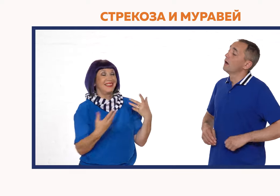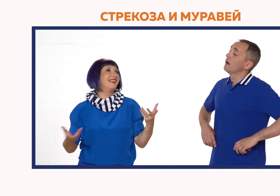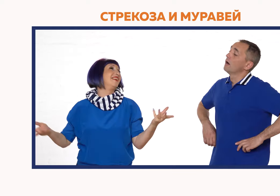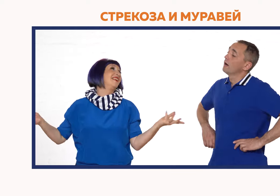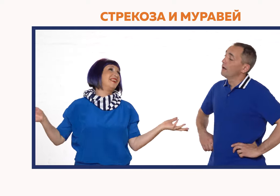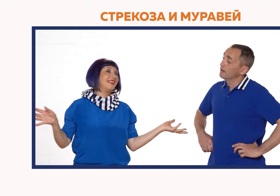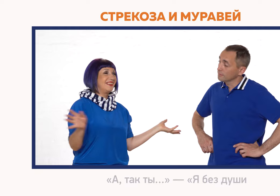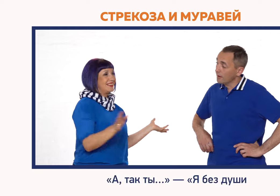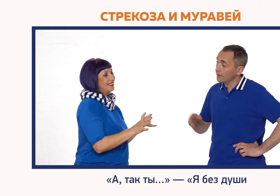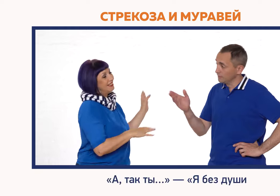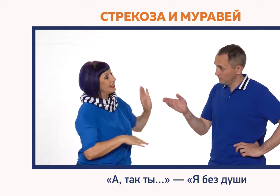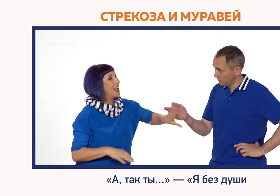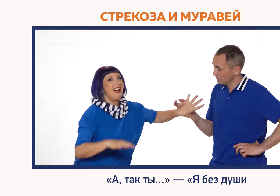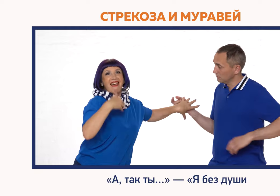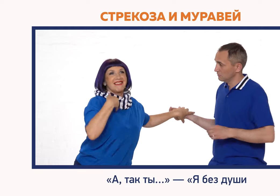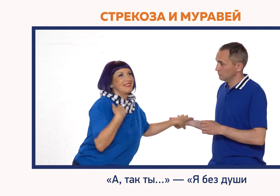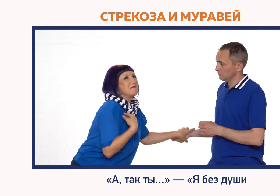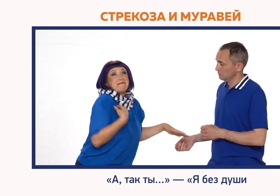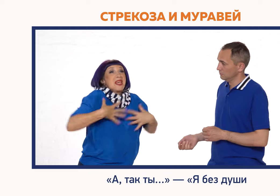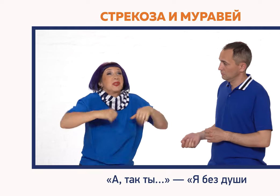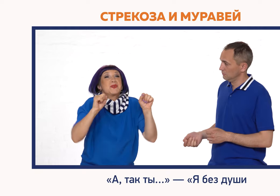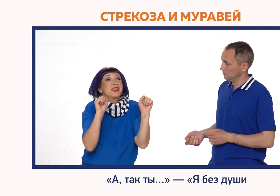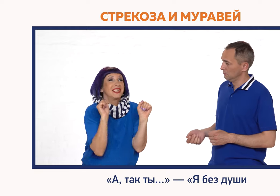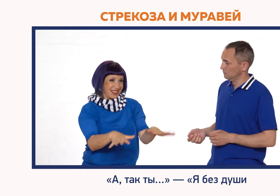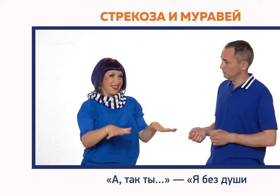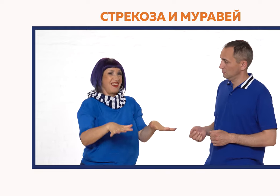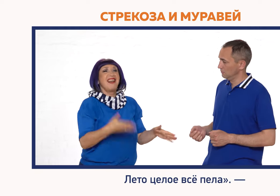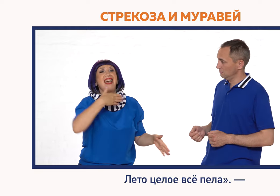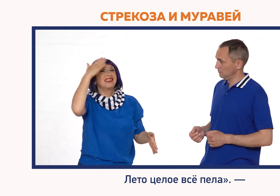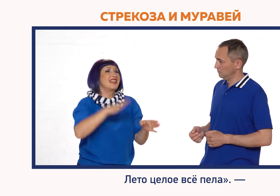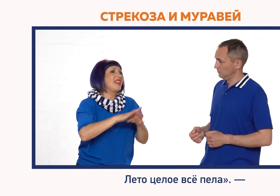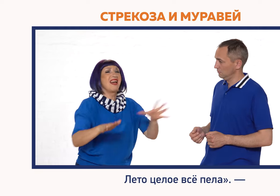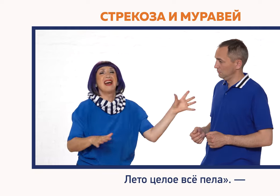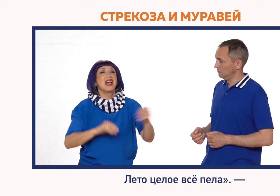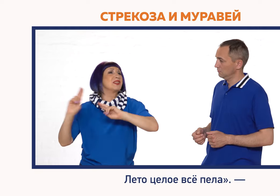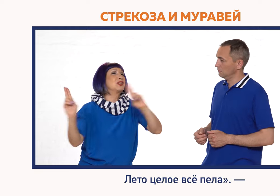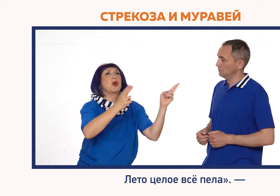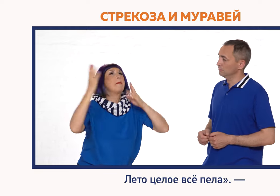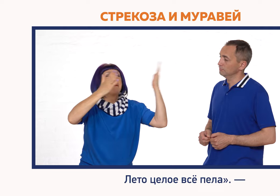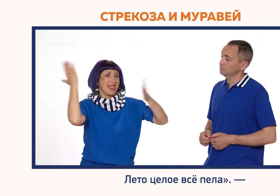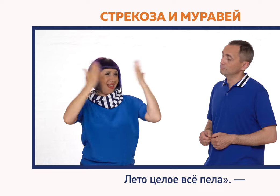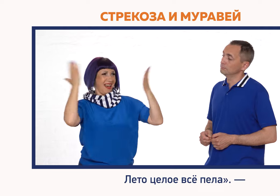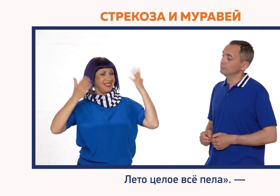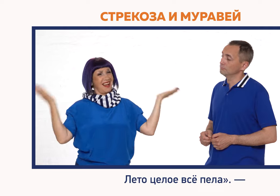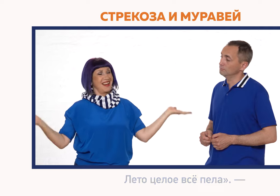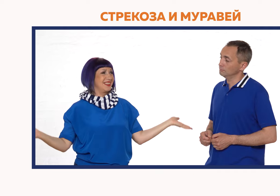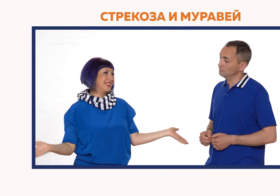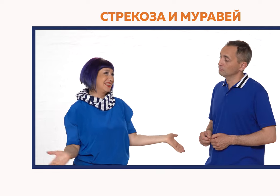А, так ты... Я без души лето целое все пела.